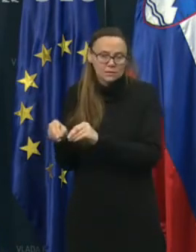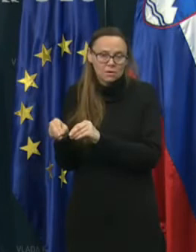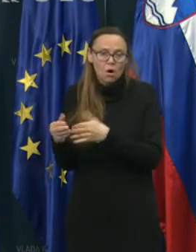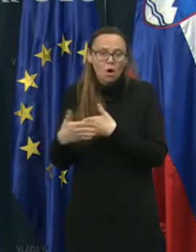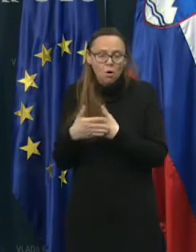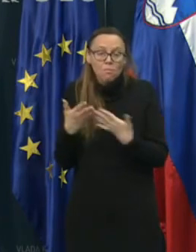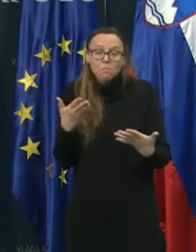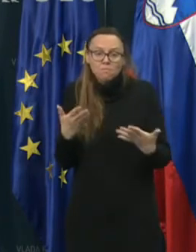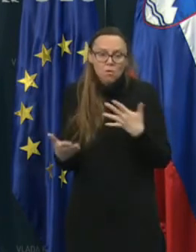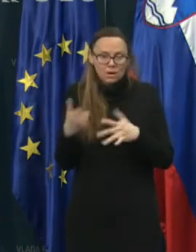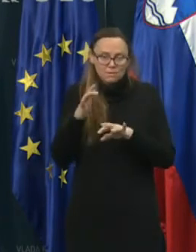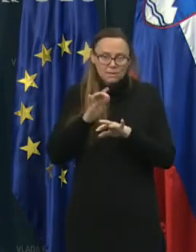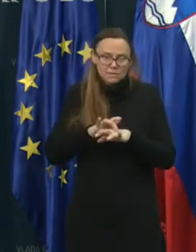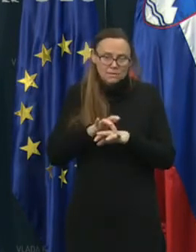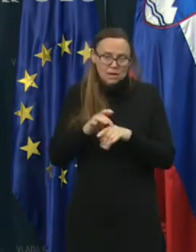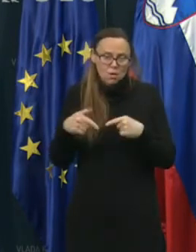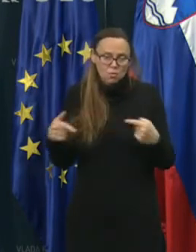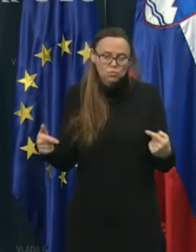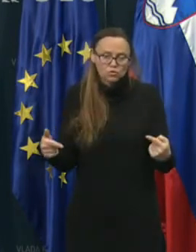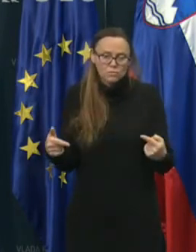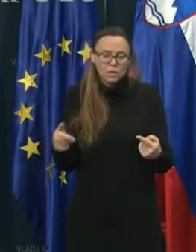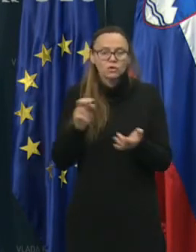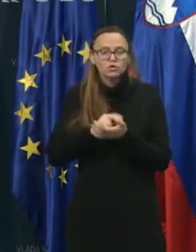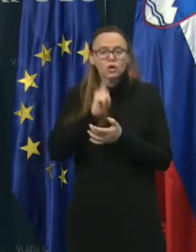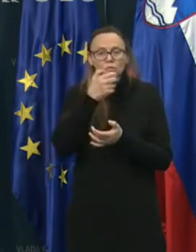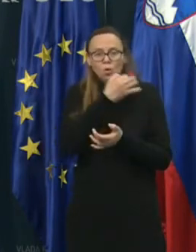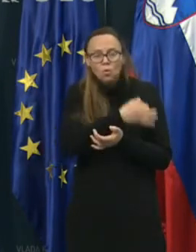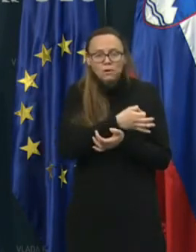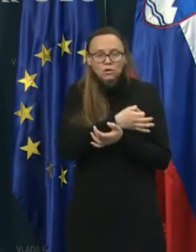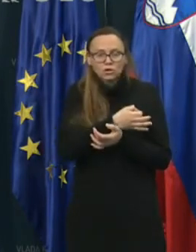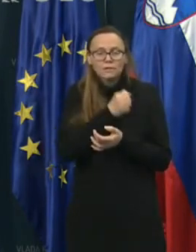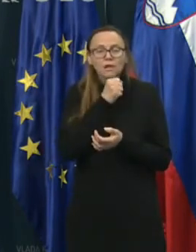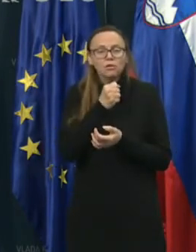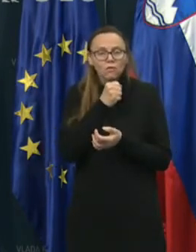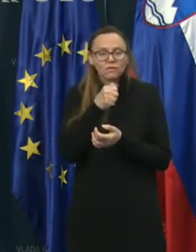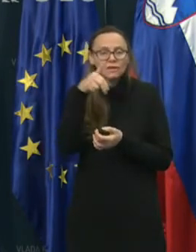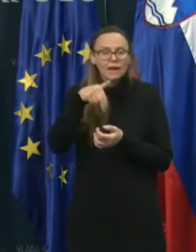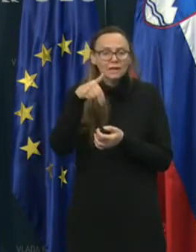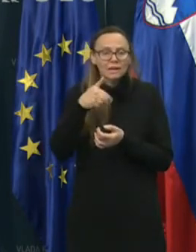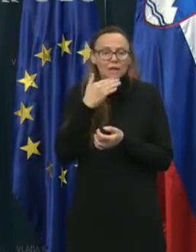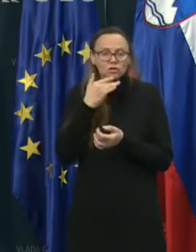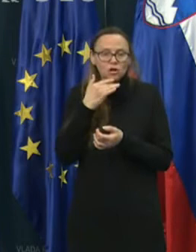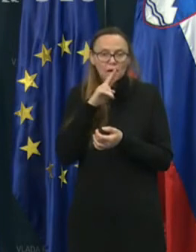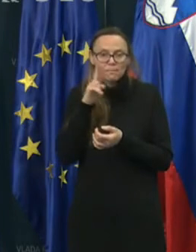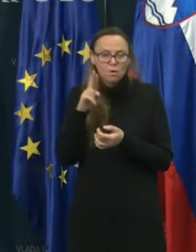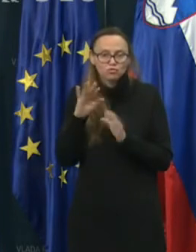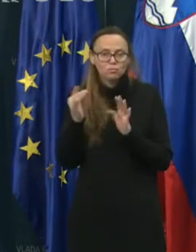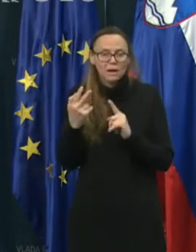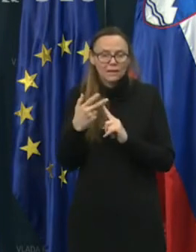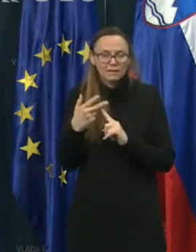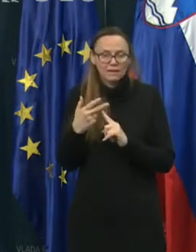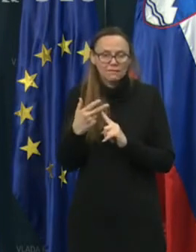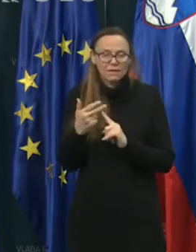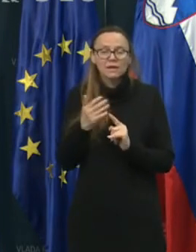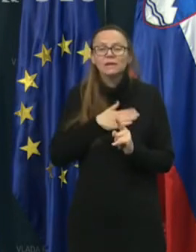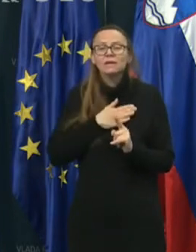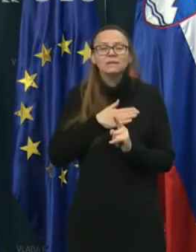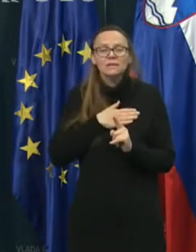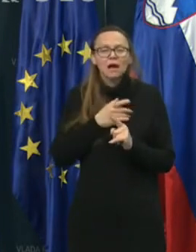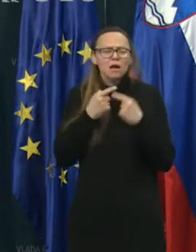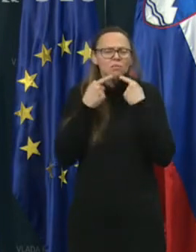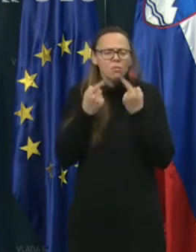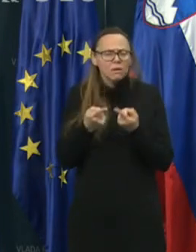okužbe. In še drugo vprašanje novinarke Nataše Repovž, Planet TV. Zakaj omenjamo zgolj